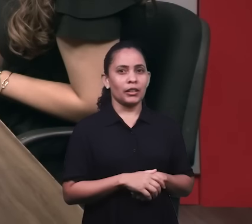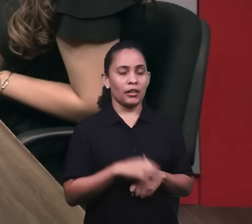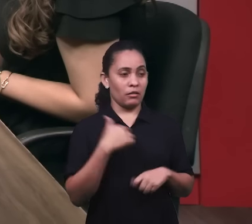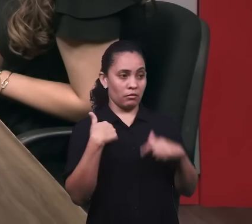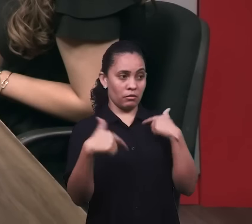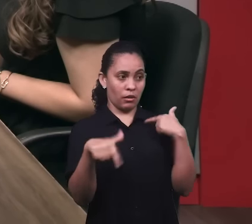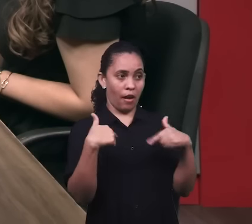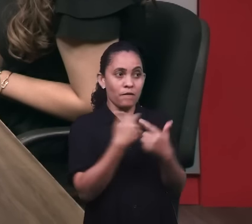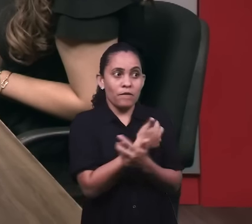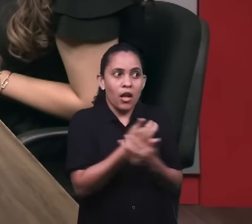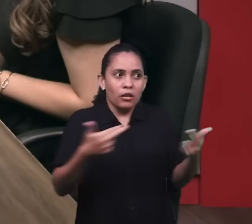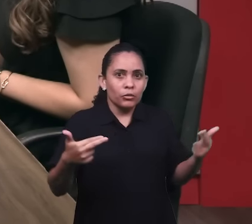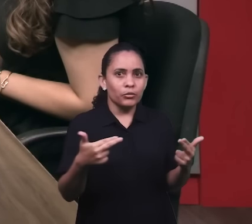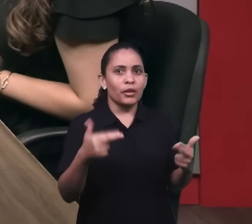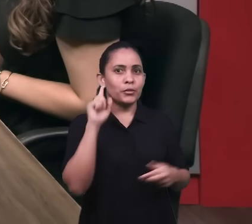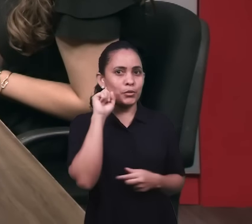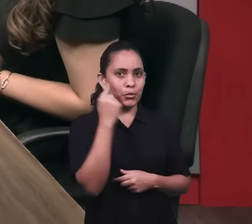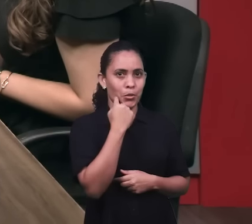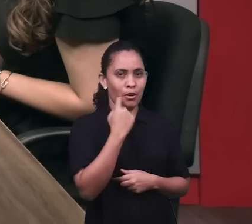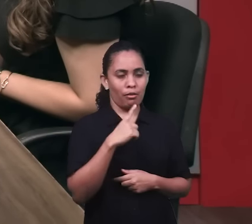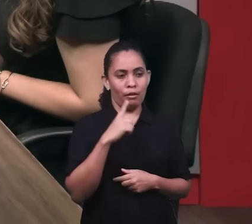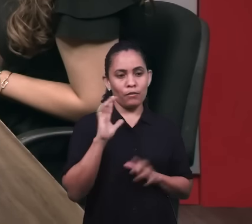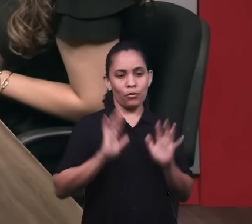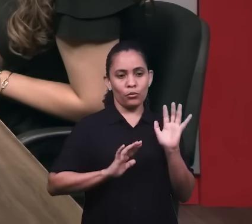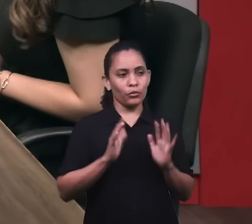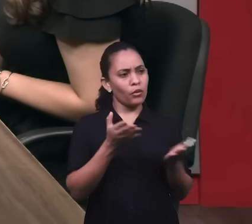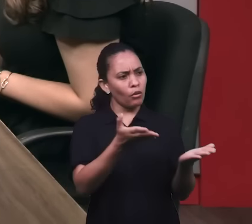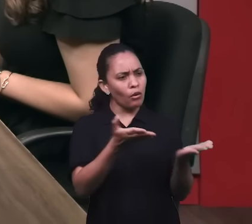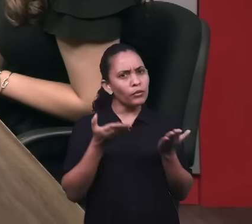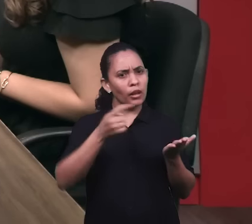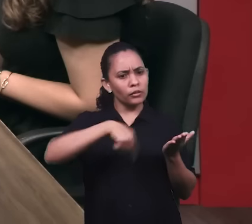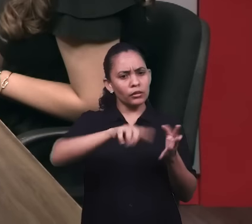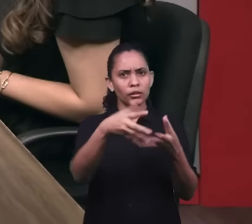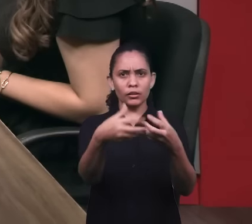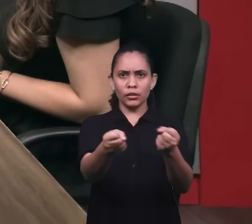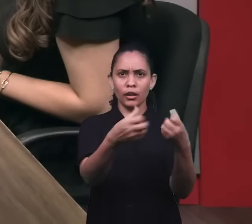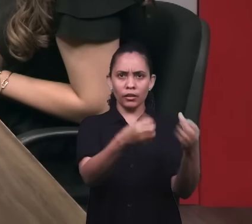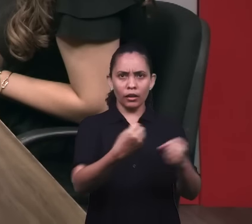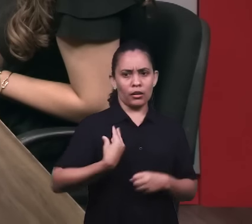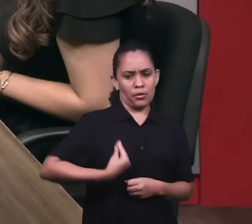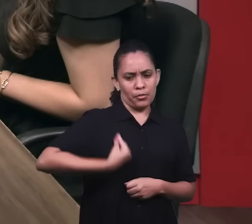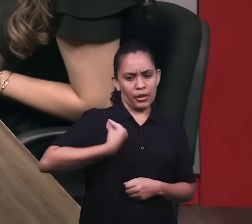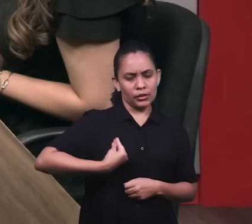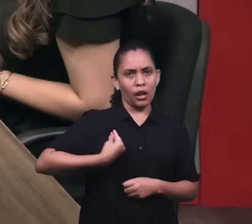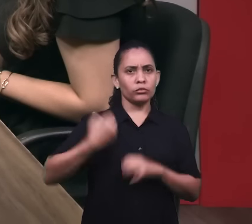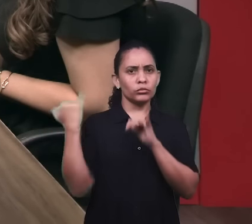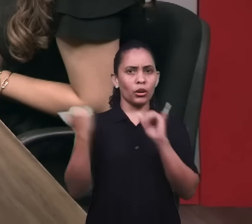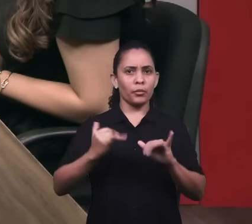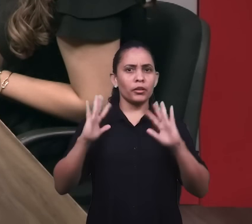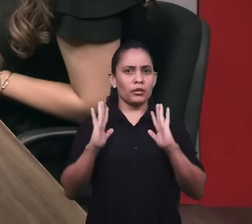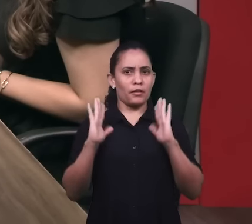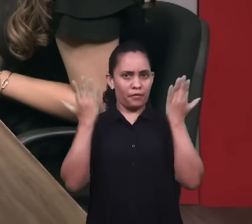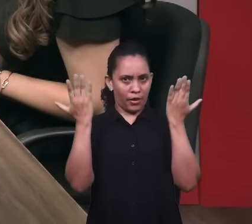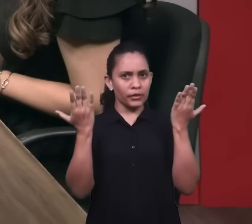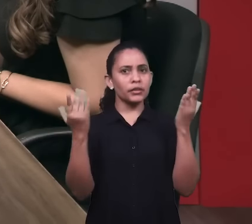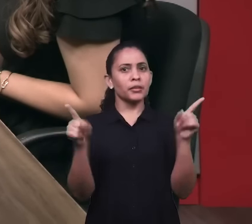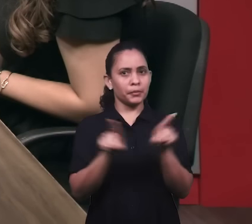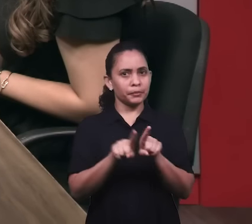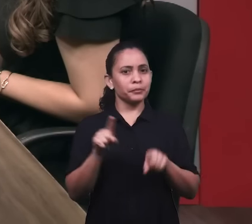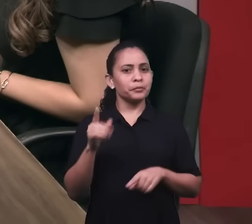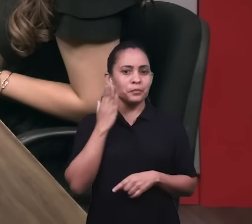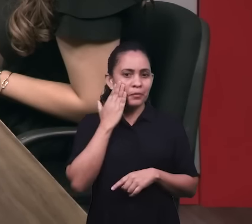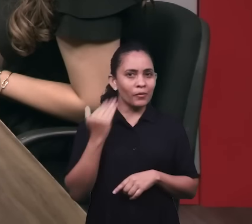ele trabalha com muitos surdos, e aí teve alguns surdos que foram convidados, eles aceitaram a estar presente no dia do Trombetas e Festa, e tem um desses